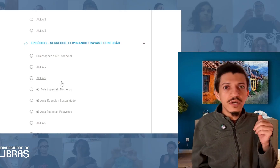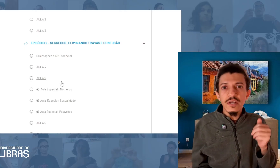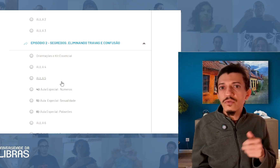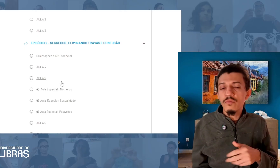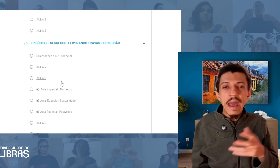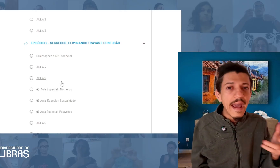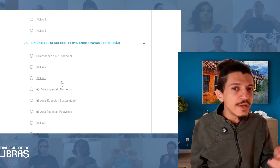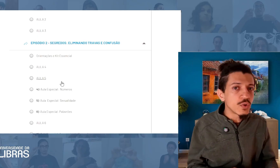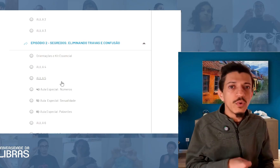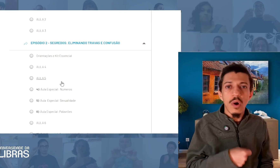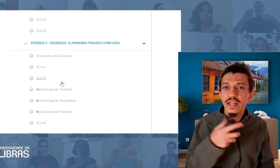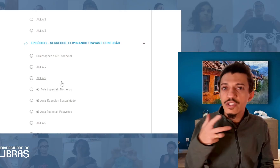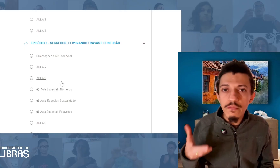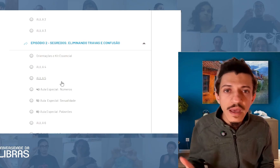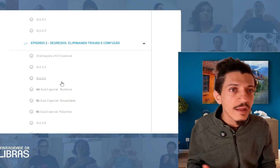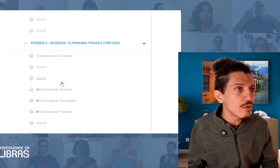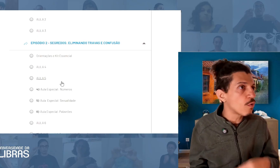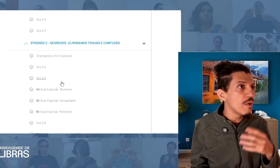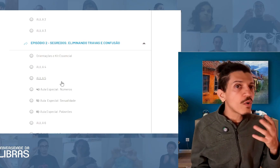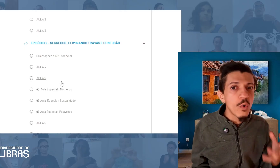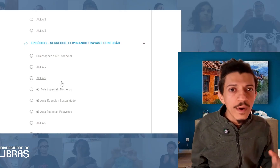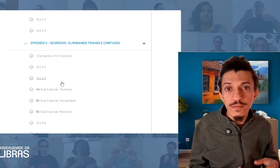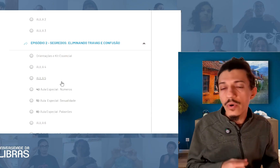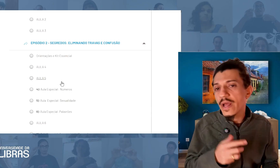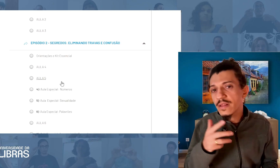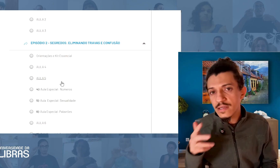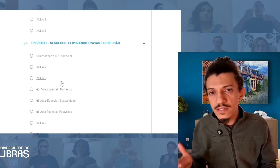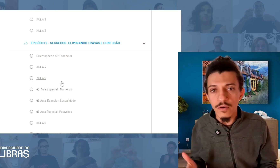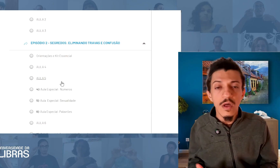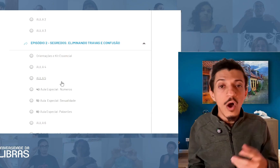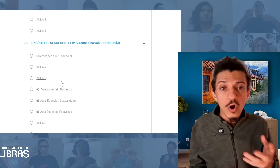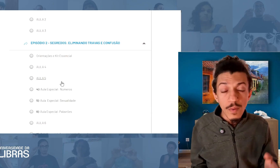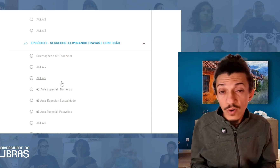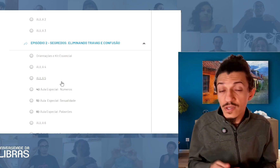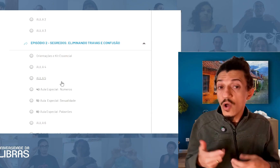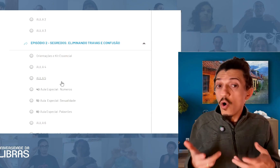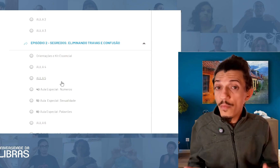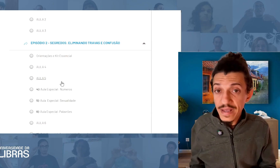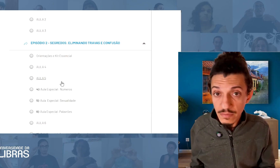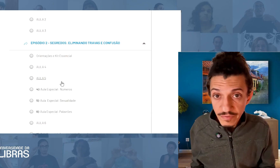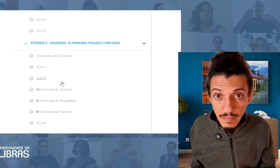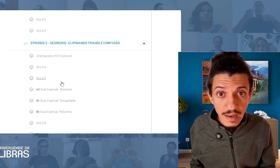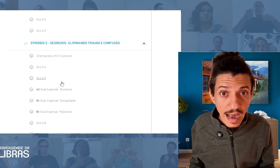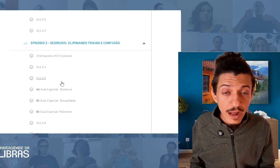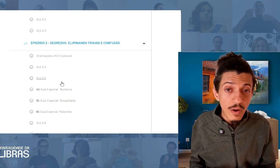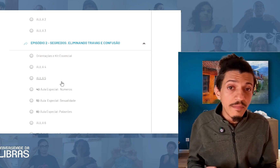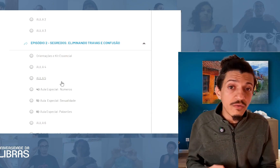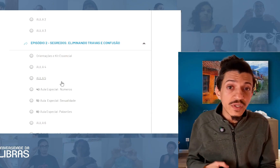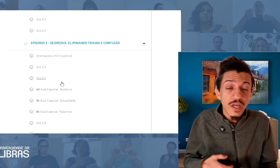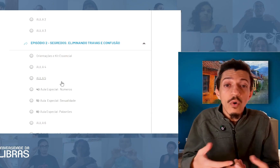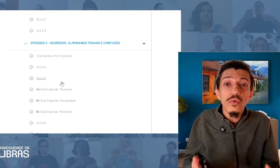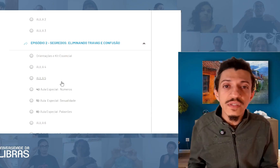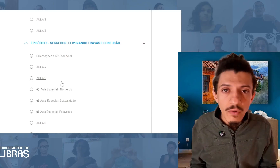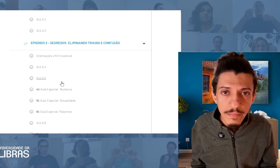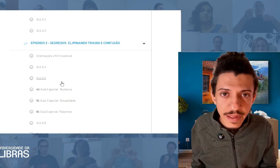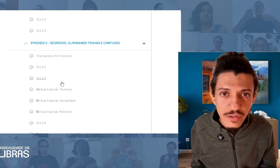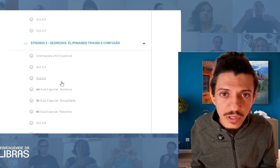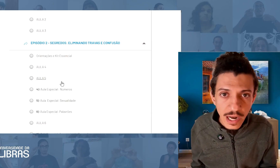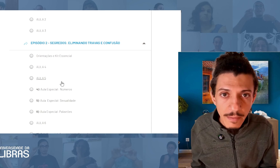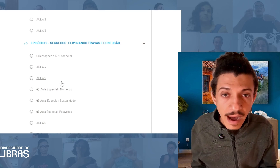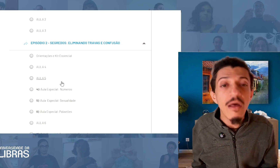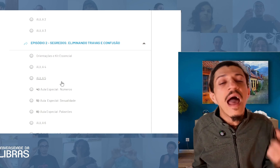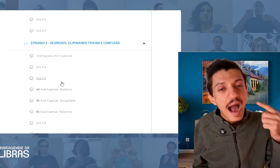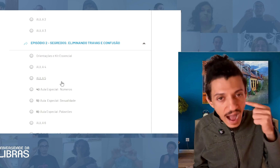precisando de ir no médico, um atendimento, alguma coisa, uma orientação, alguma coisa, ou mesmo um familiar, um amigo seu, ou no seu ambiente